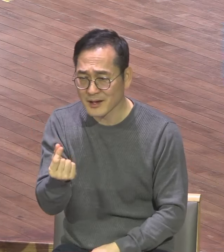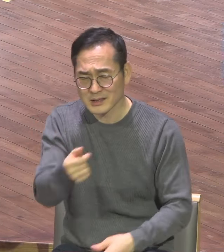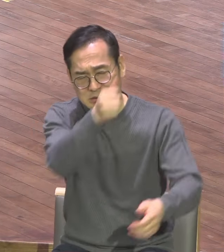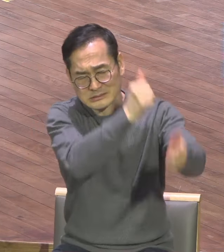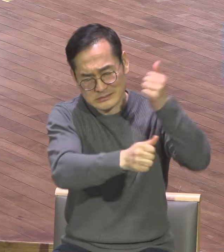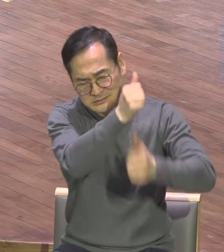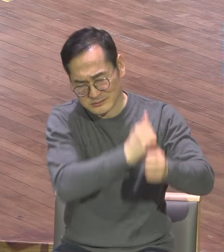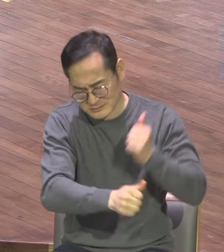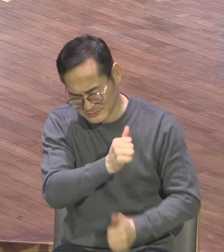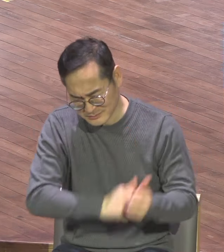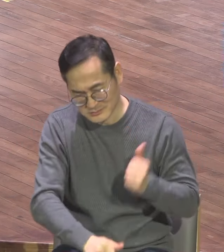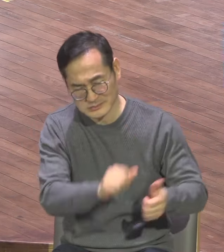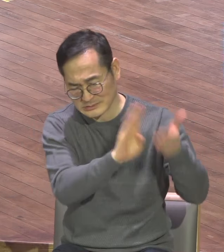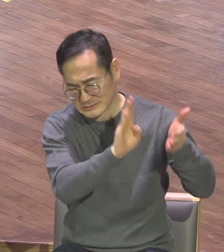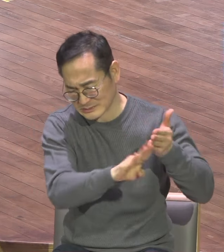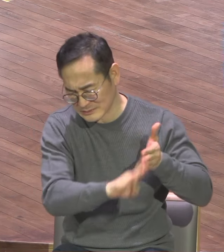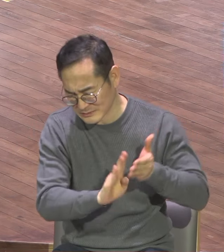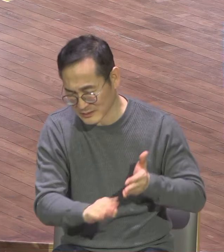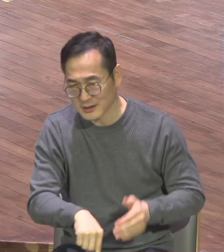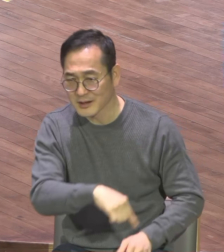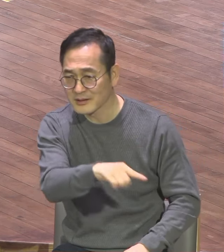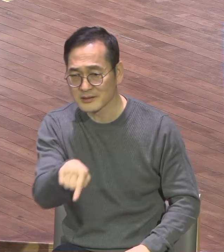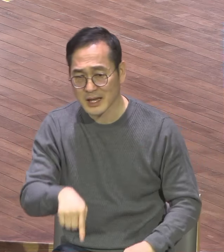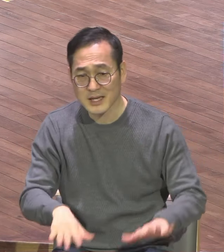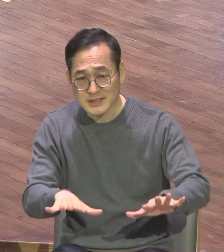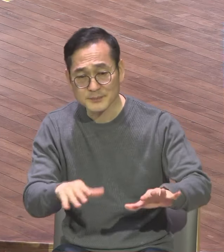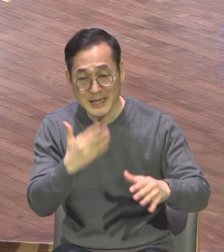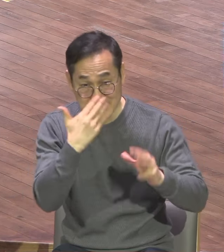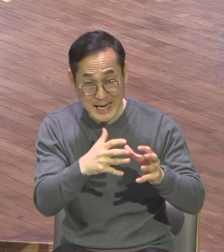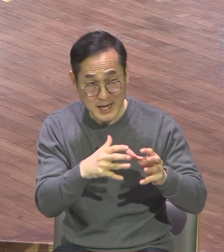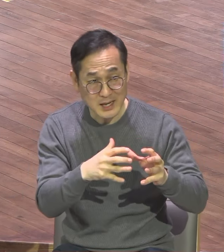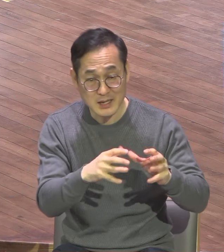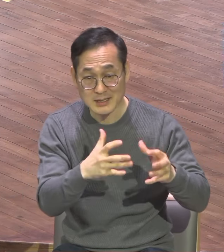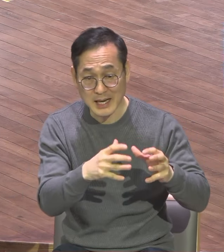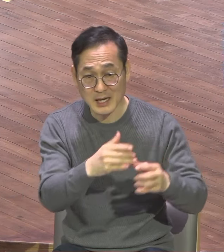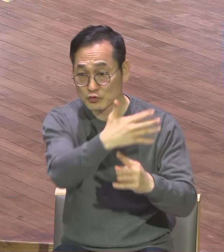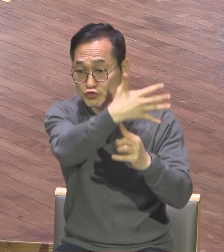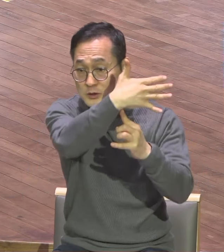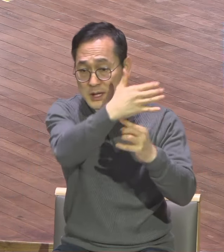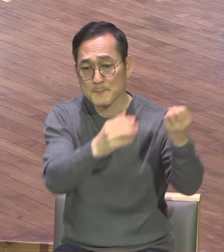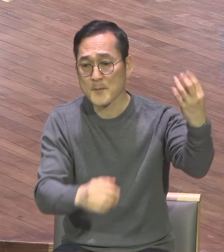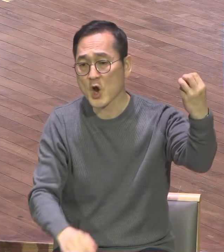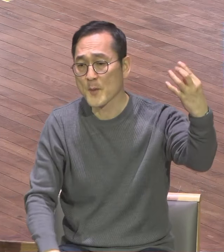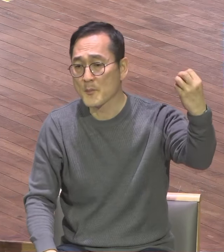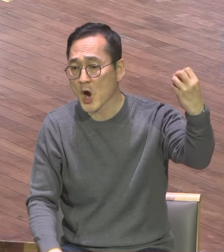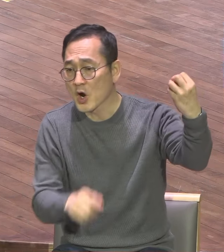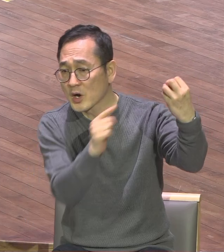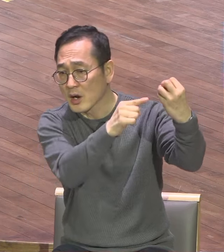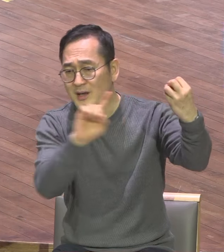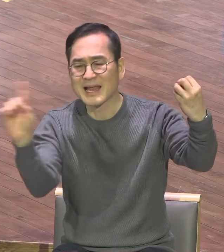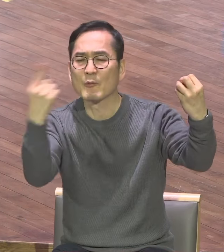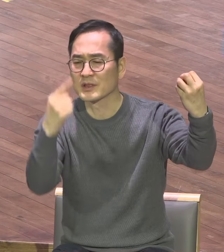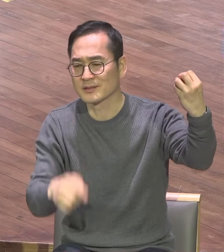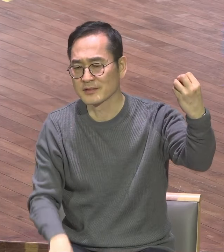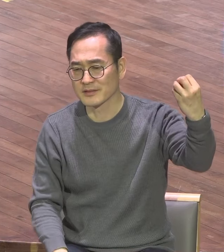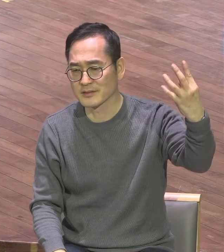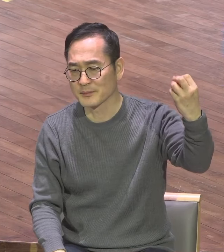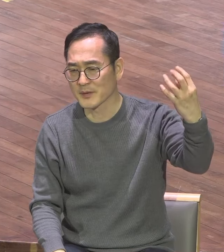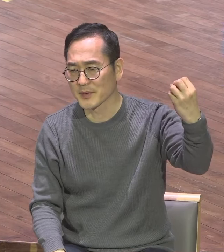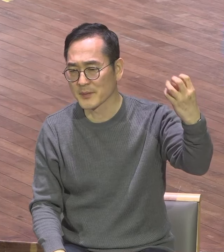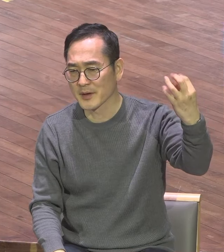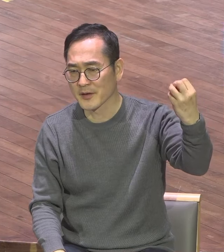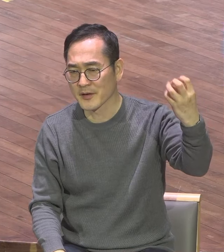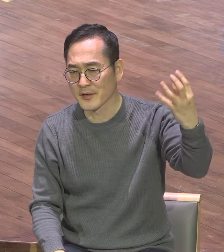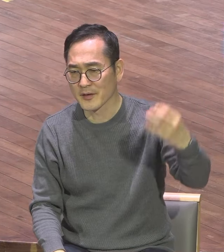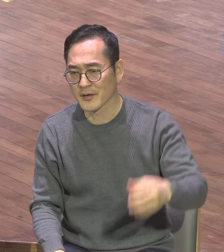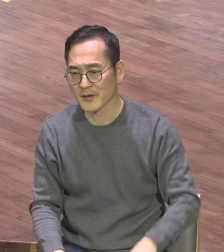이스라엘의 국기 한번 별입니다. 그 별이 다윗의 별이에요. 다윗을 상징할 정도로 이 반전의